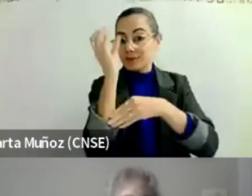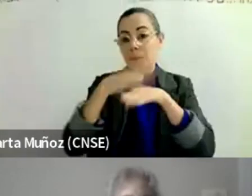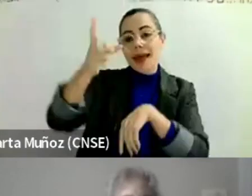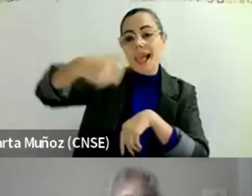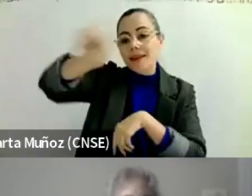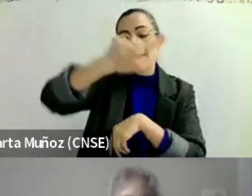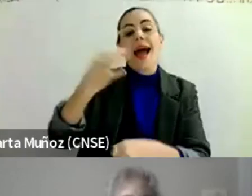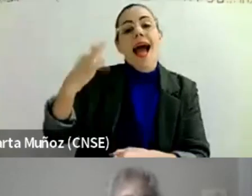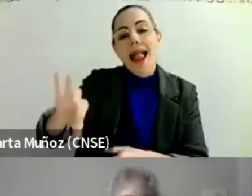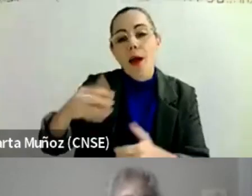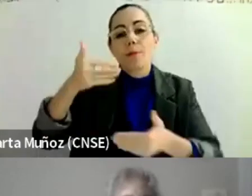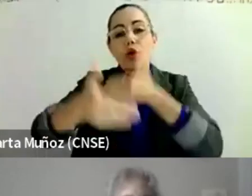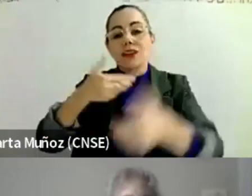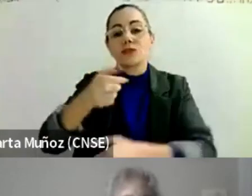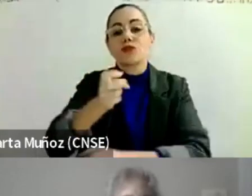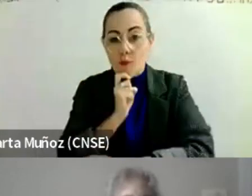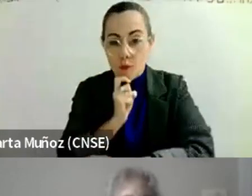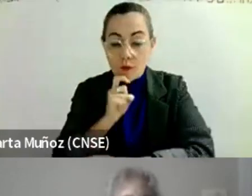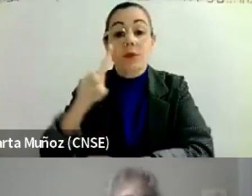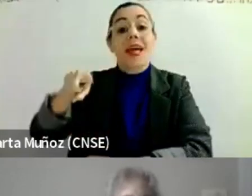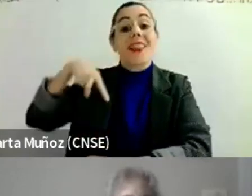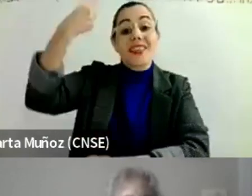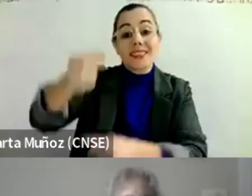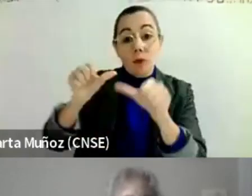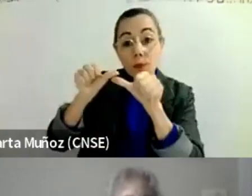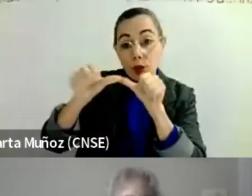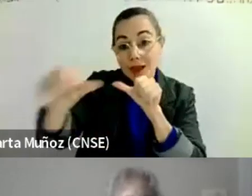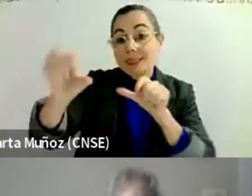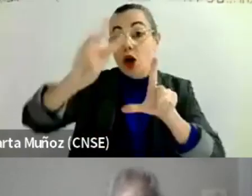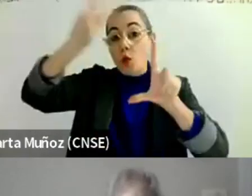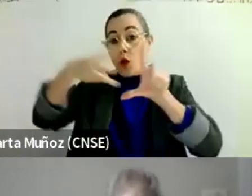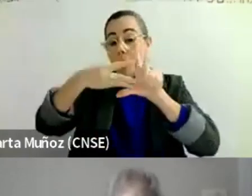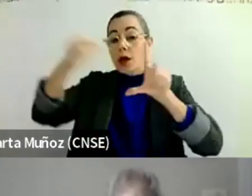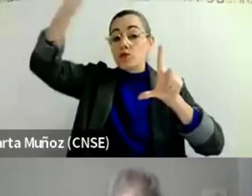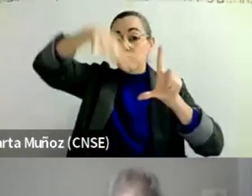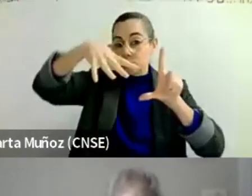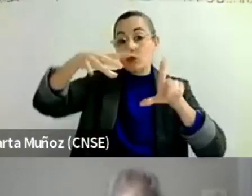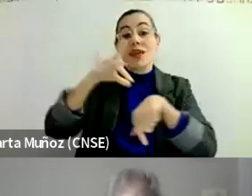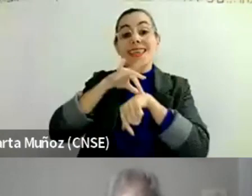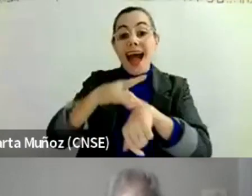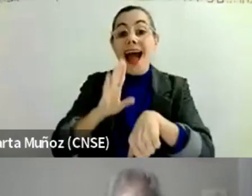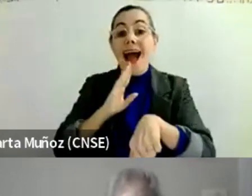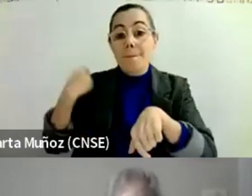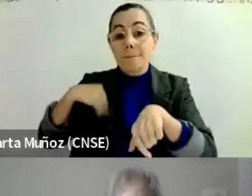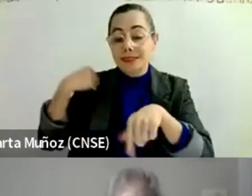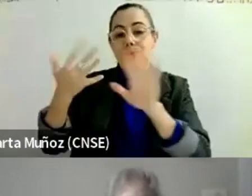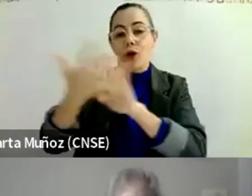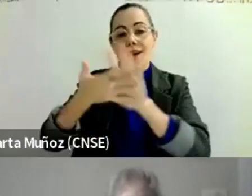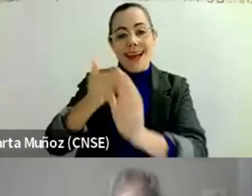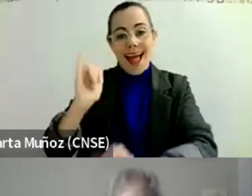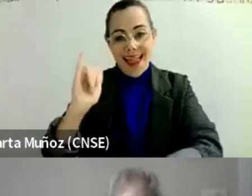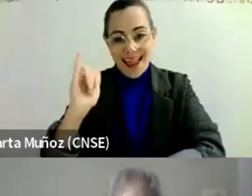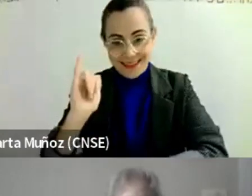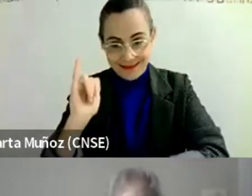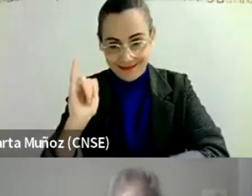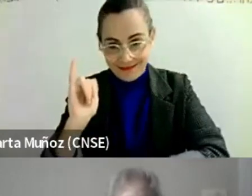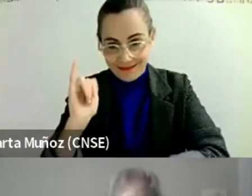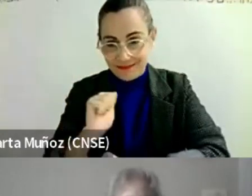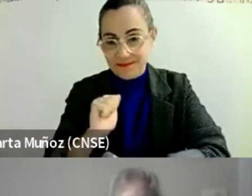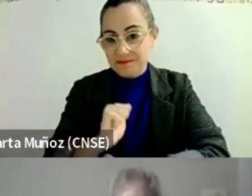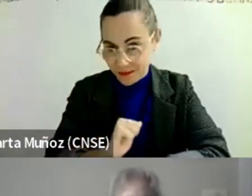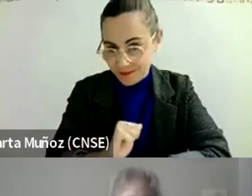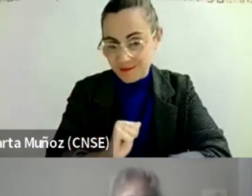proyecto está en marcha, y además ellas nos van a poder explicar un poco cómo funciona esta guía, y una vez que la